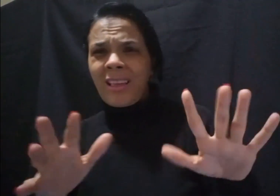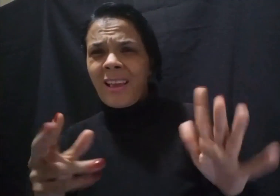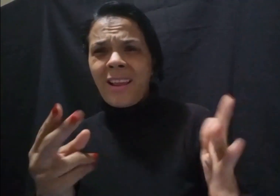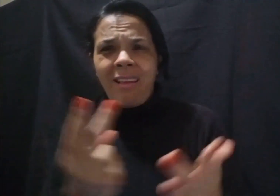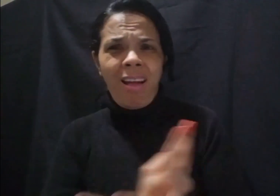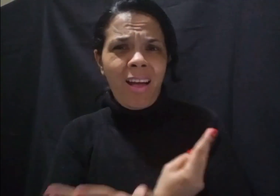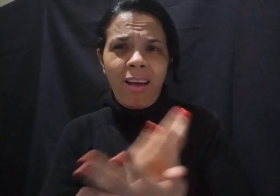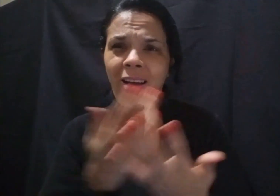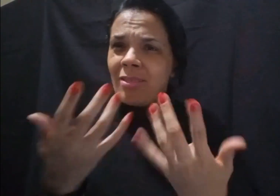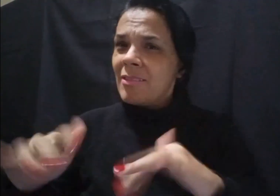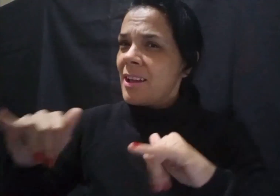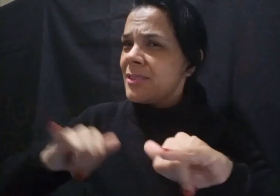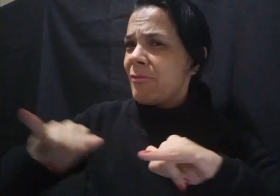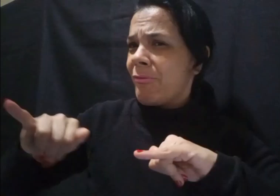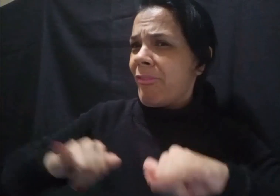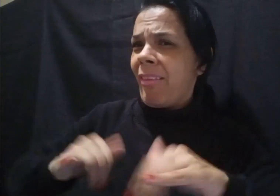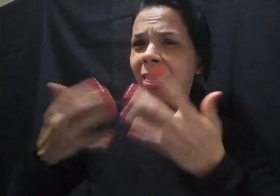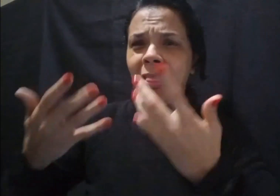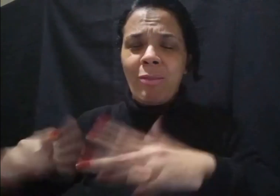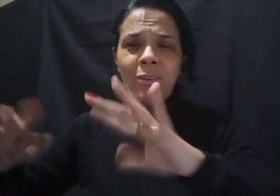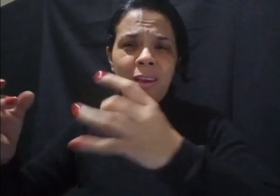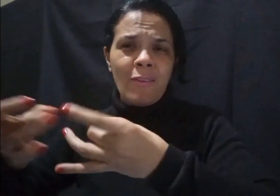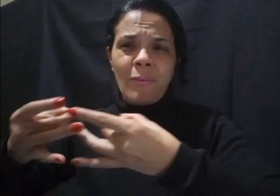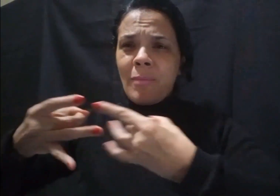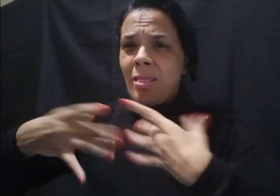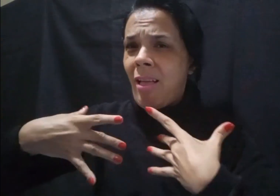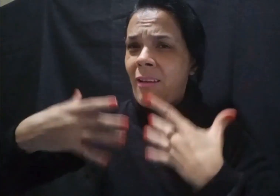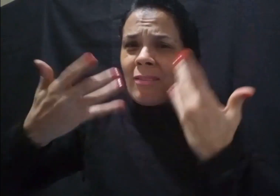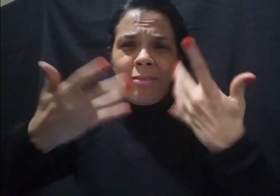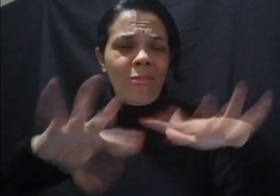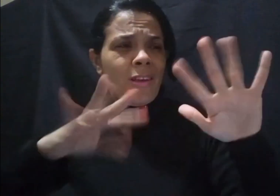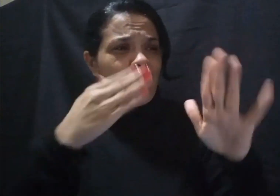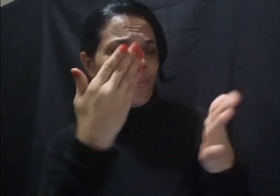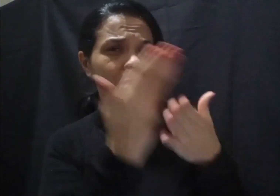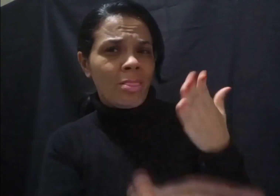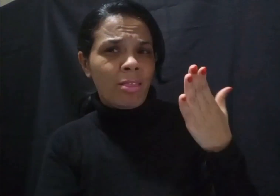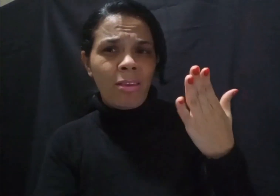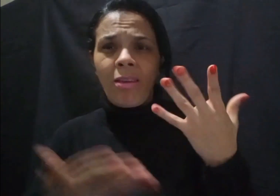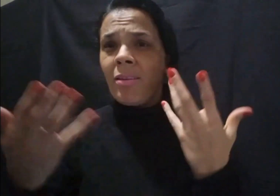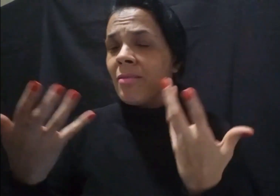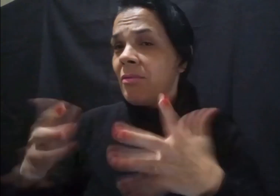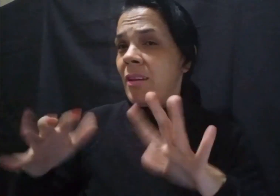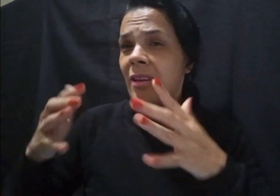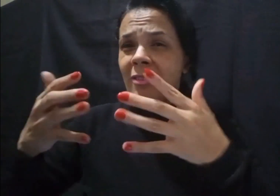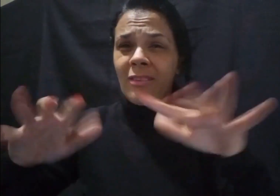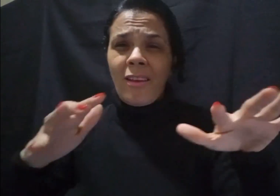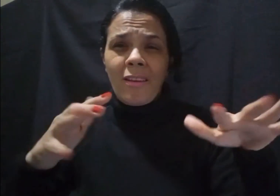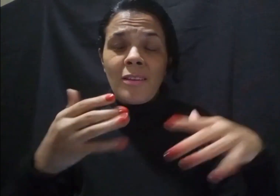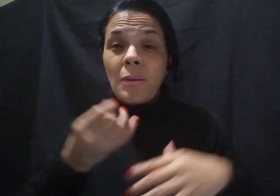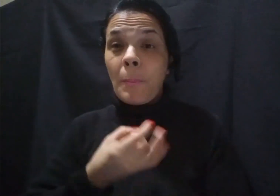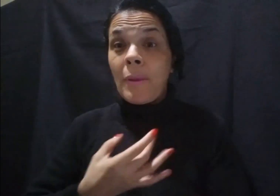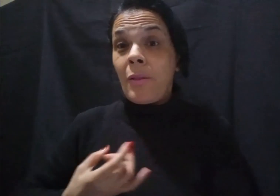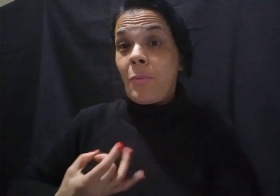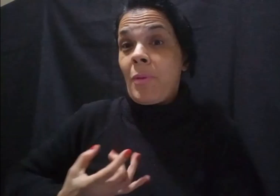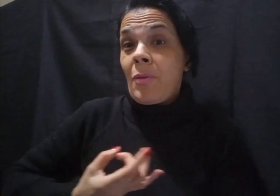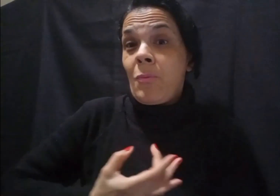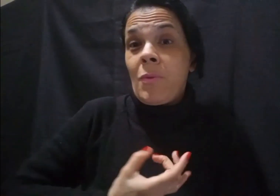de sofrer, de sermos rejeitados, de perder, de não sermos suficientes. Sob a